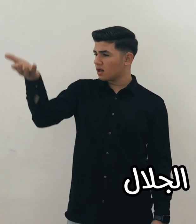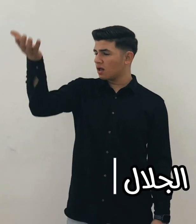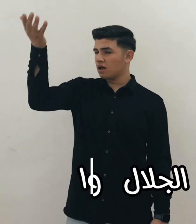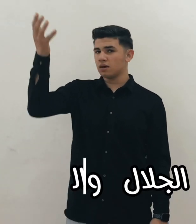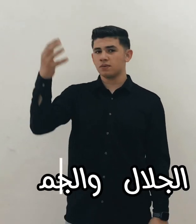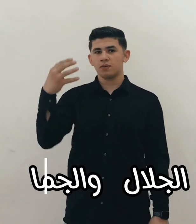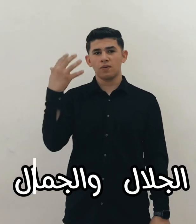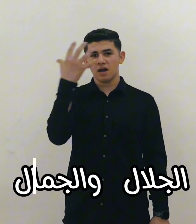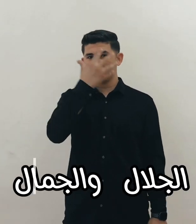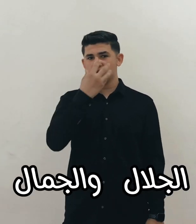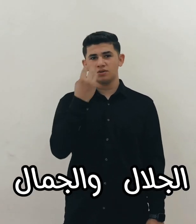الجلال